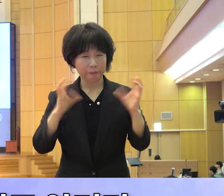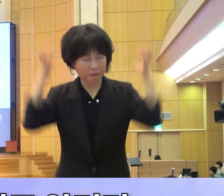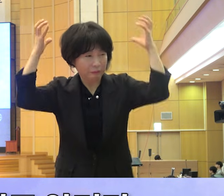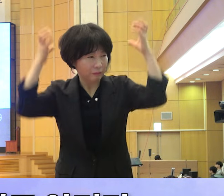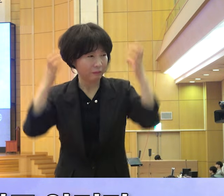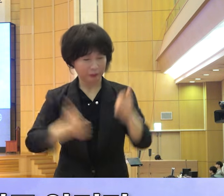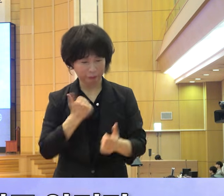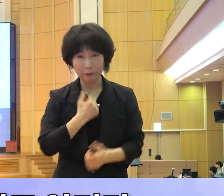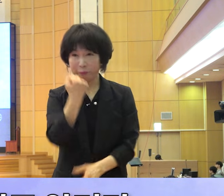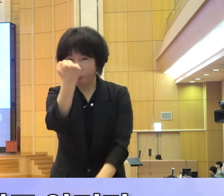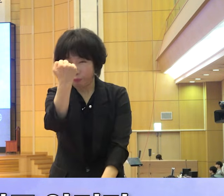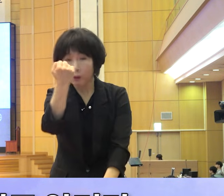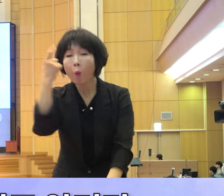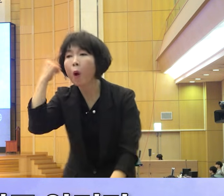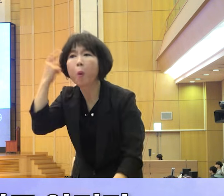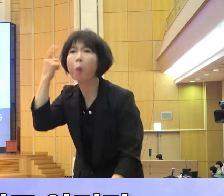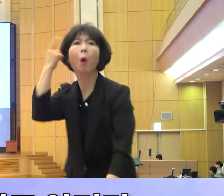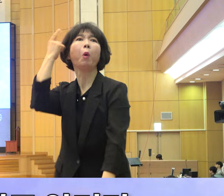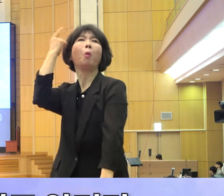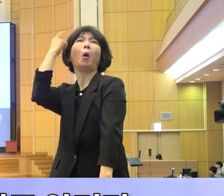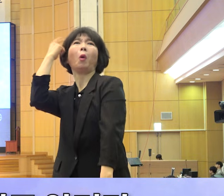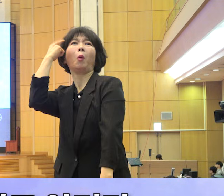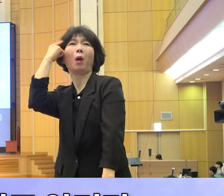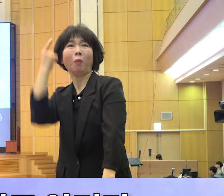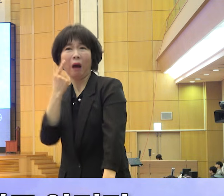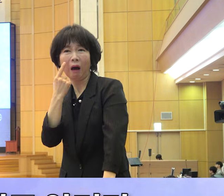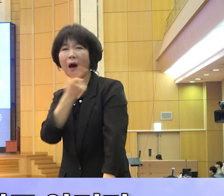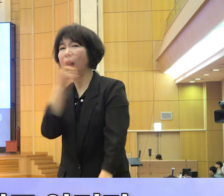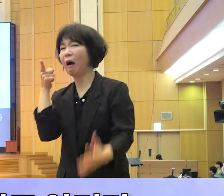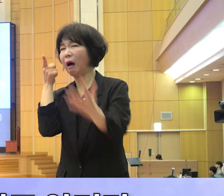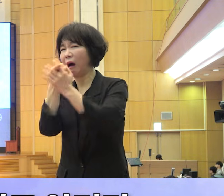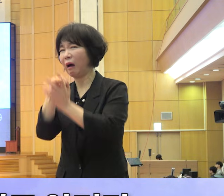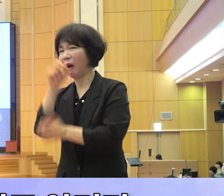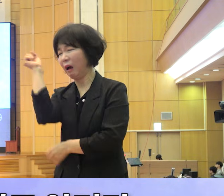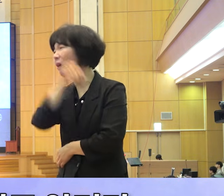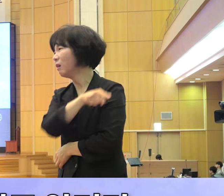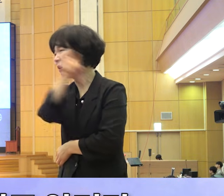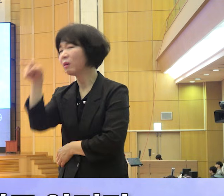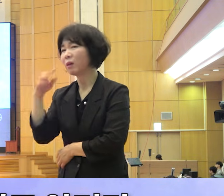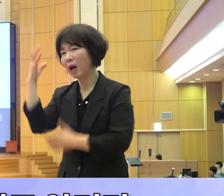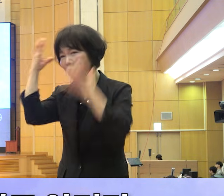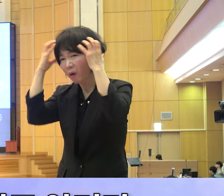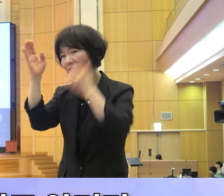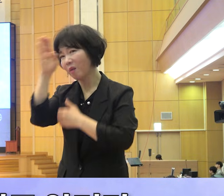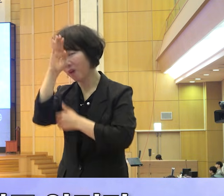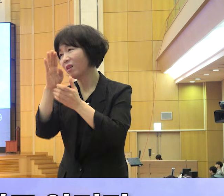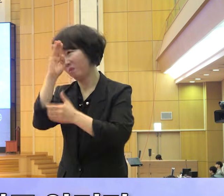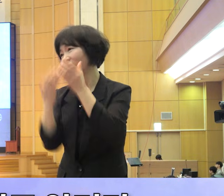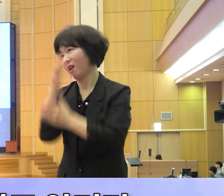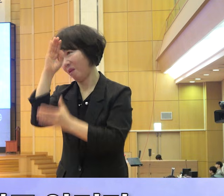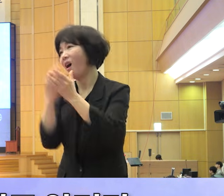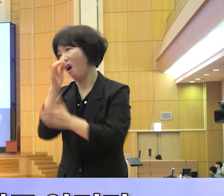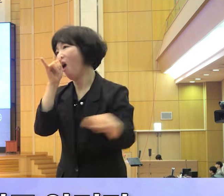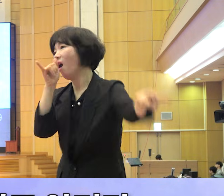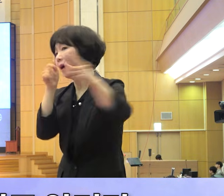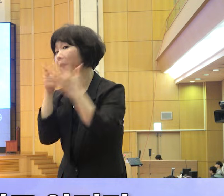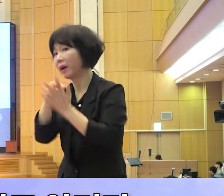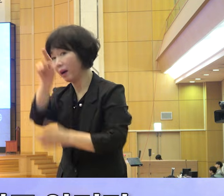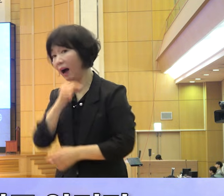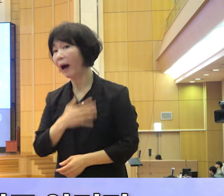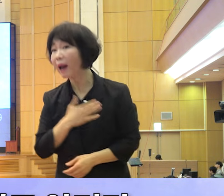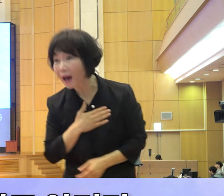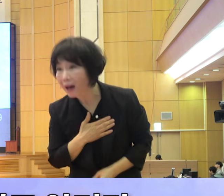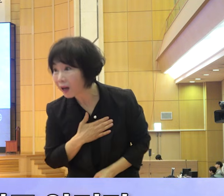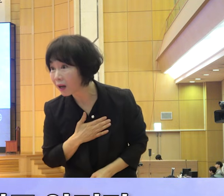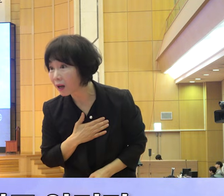원망이 나오고, 왜 그러지요? 이게 병들어서 그런 거예요. 육체가 병들면요,